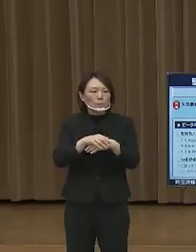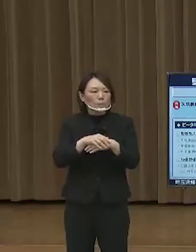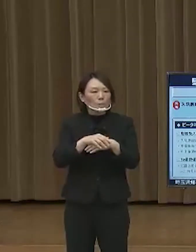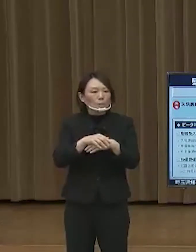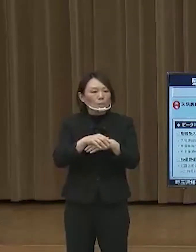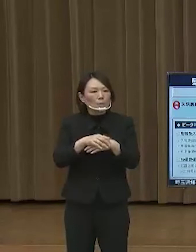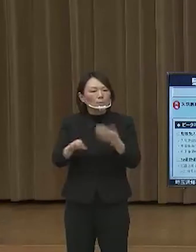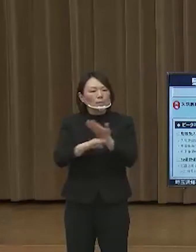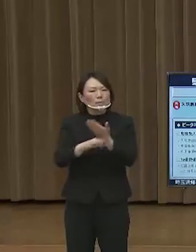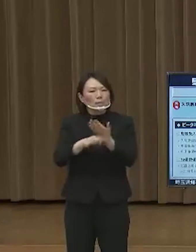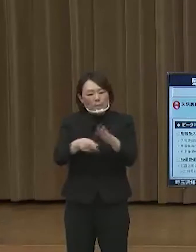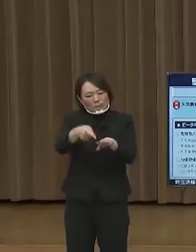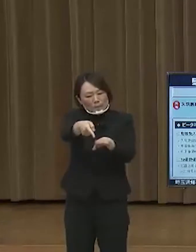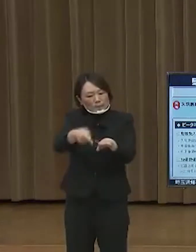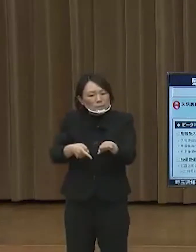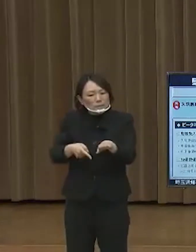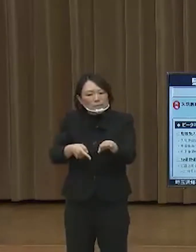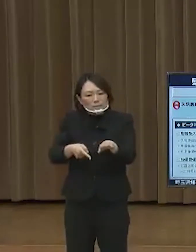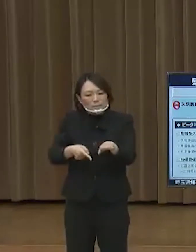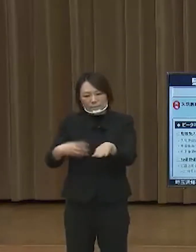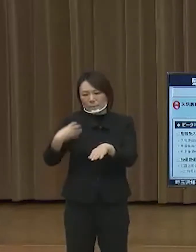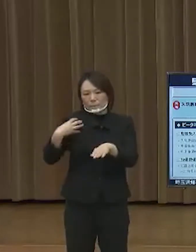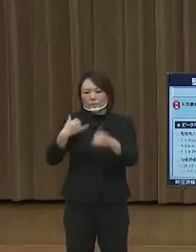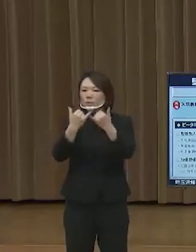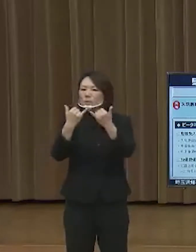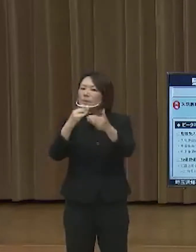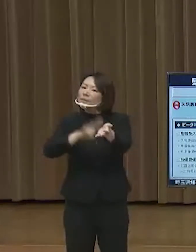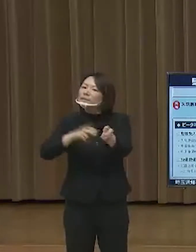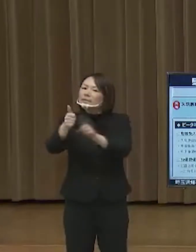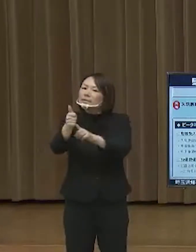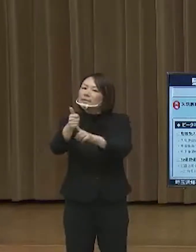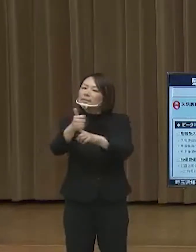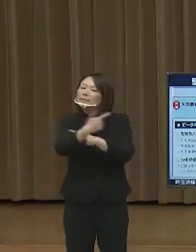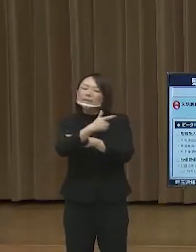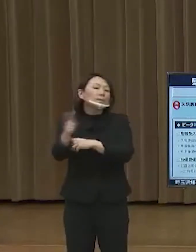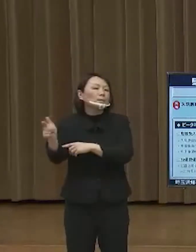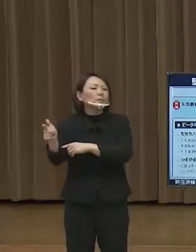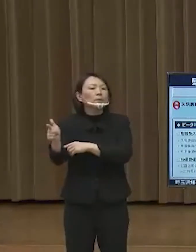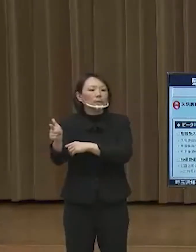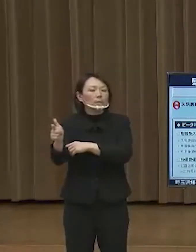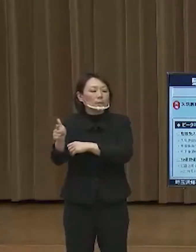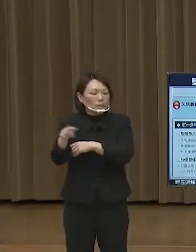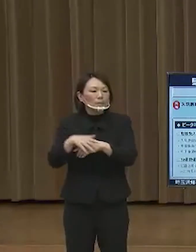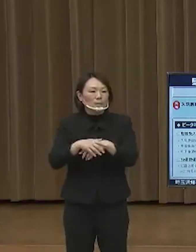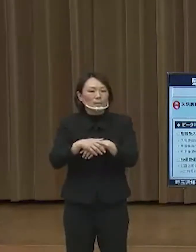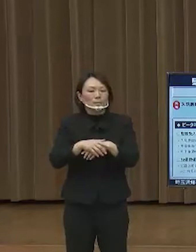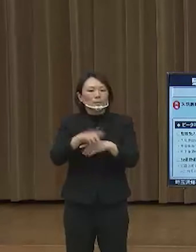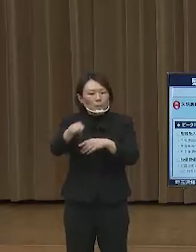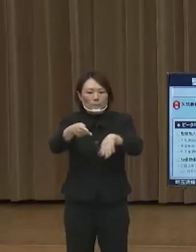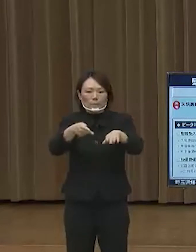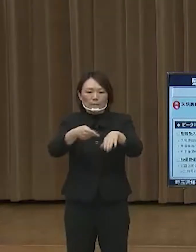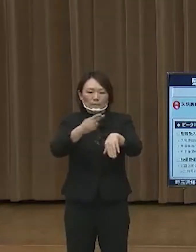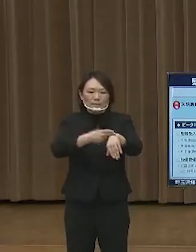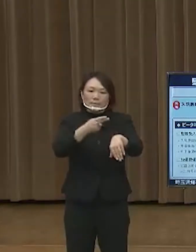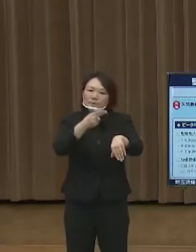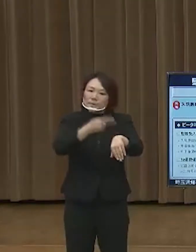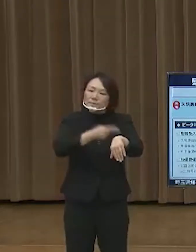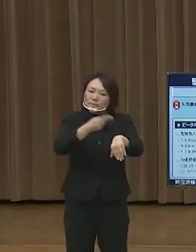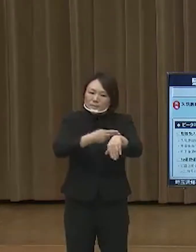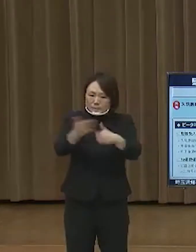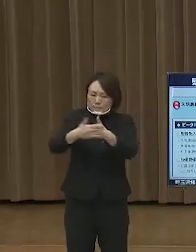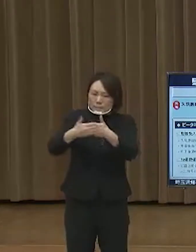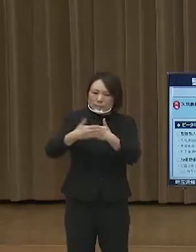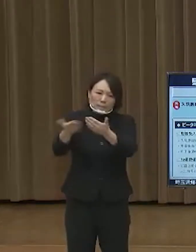えば外科医の方とかね、そういった方も含めてさまざまな対応を臨時的に行っていただくというのがピーク時だというふう